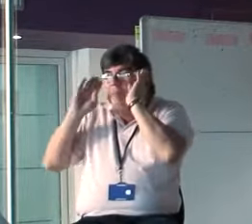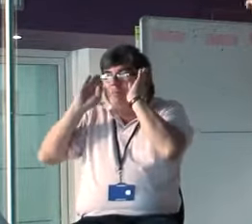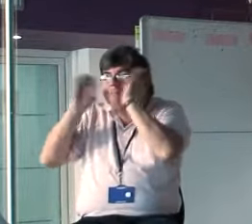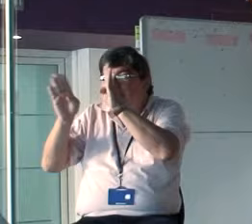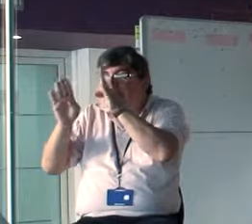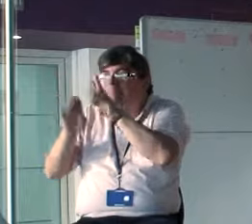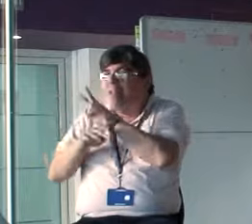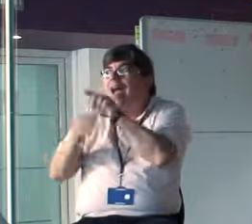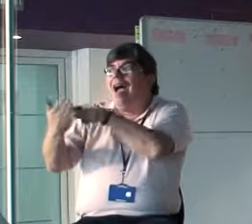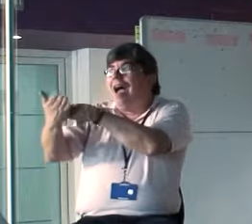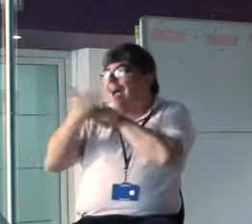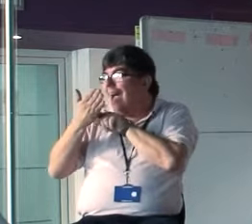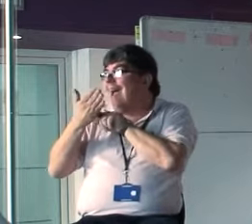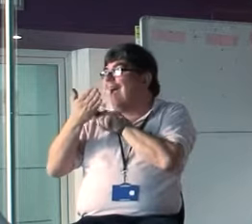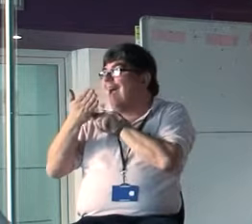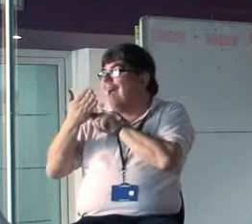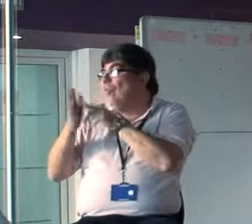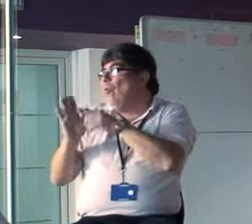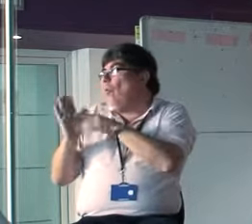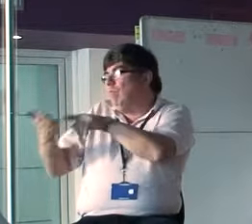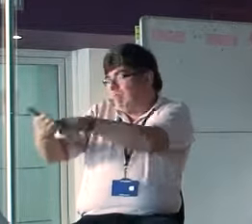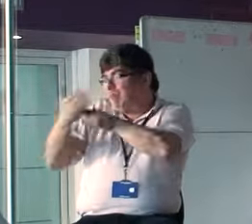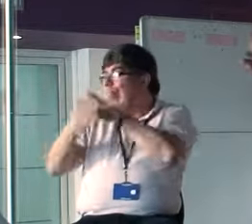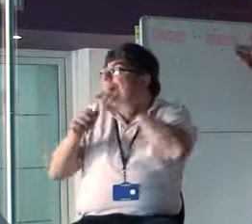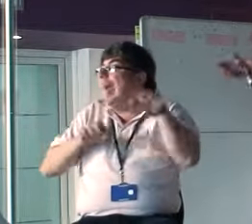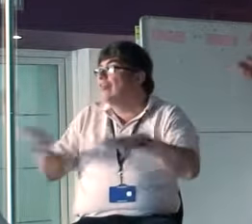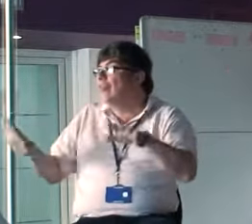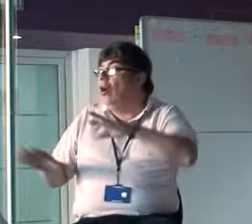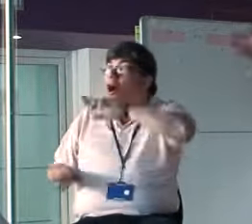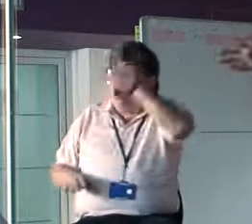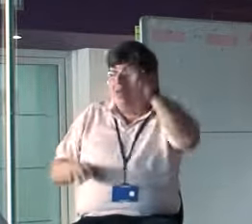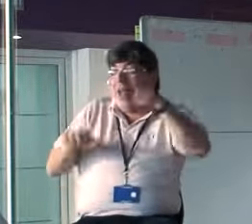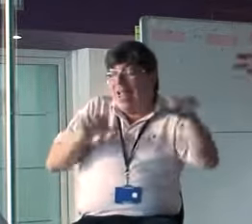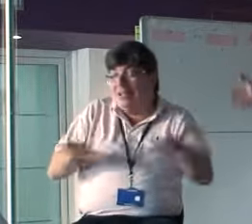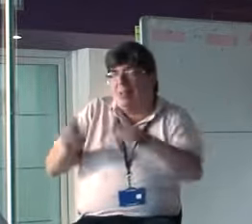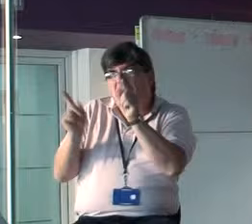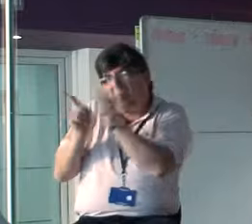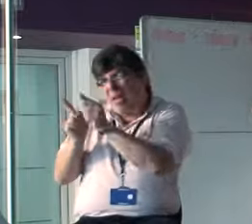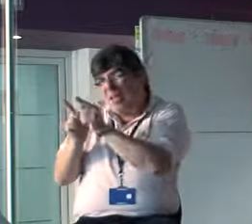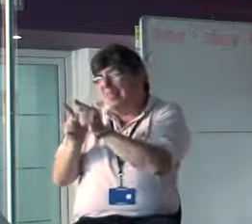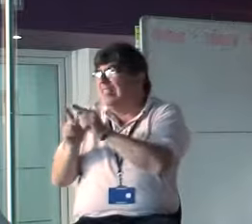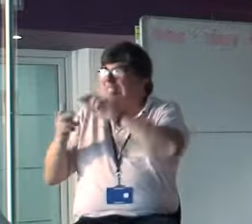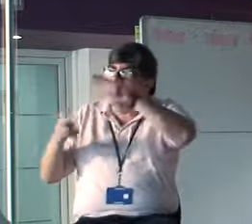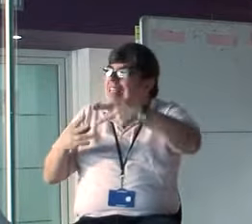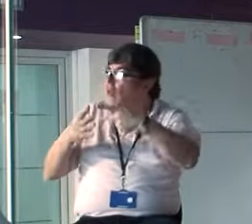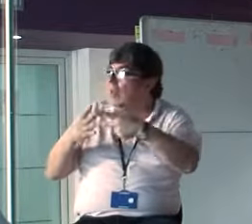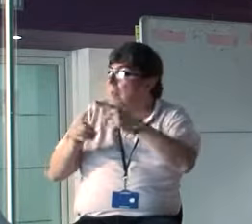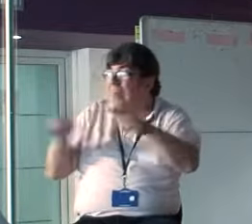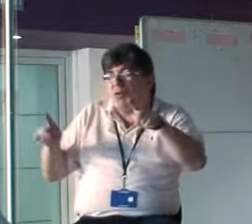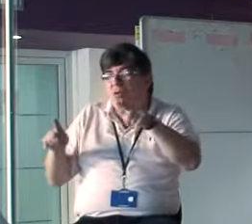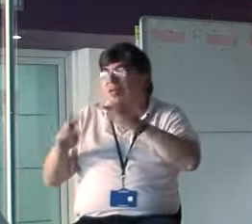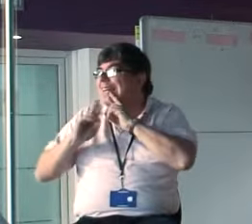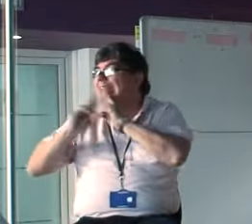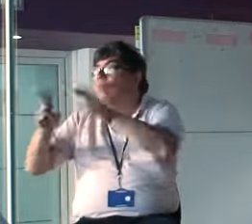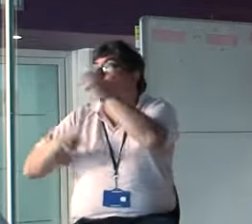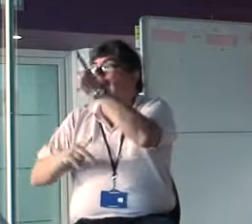todo responde a una sola acción. Hay otras acciones pequeñas y secundarias, pero todo